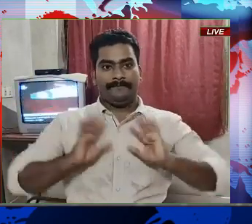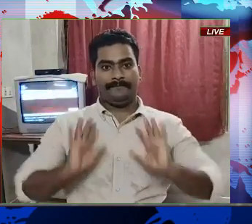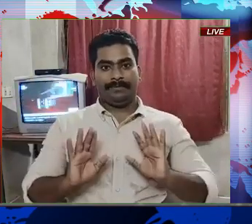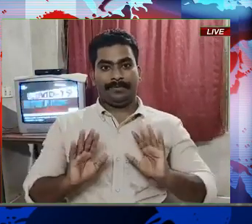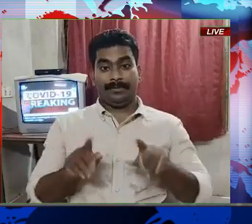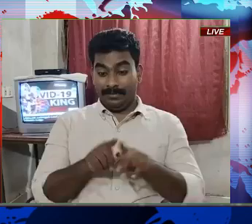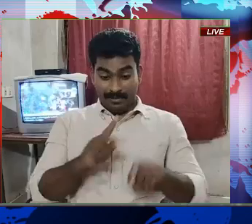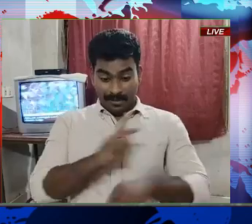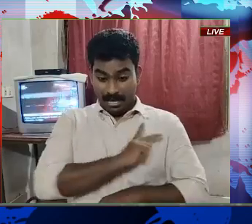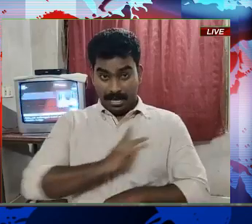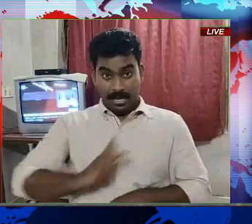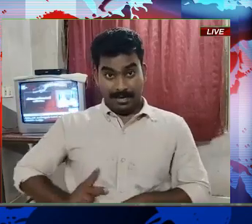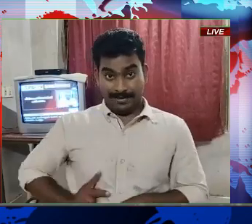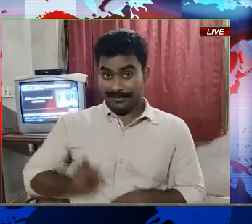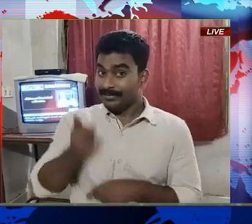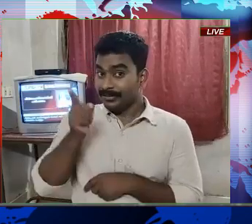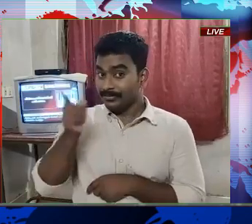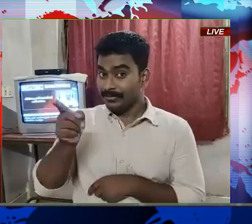ഇതേവരെ രജിസ്റ്റർ ചെയ്തിട്ടുണ്ട്.